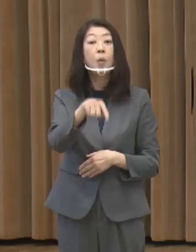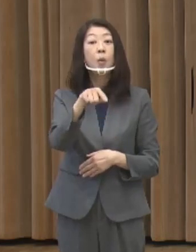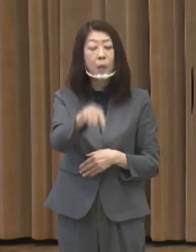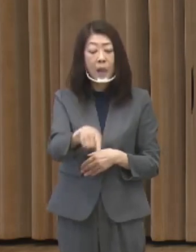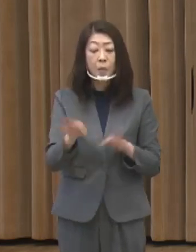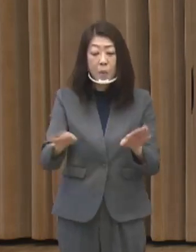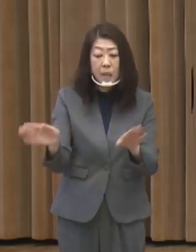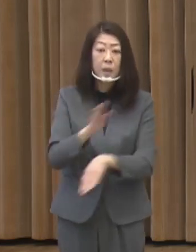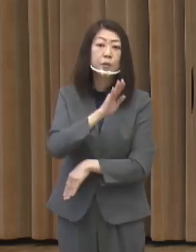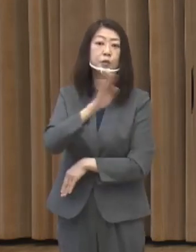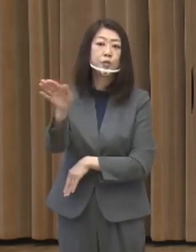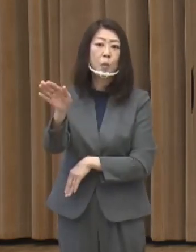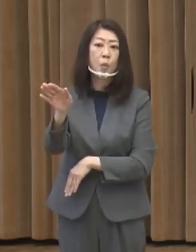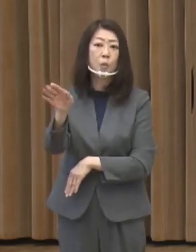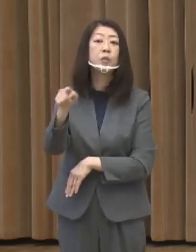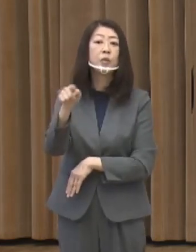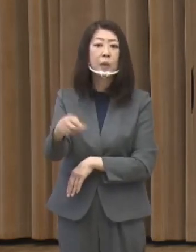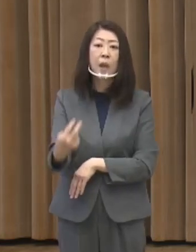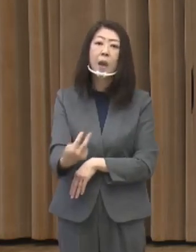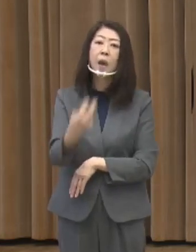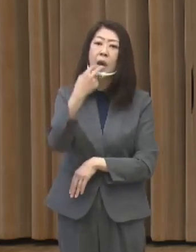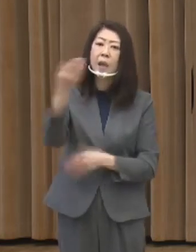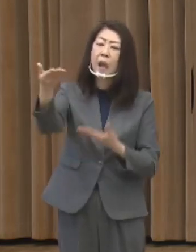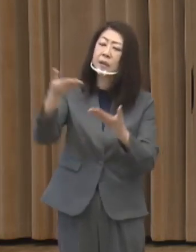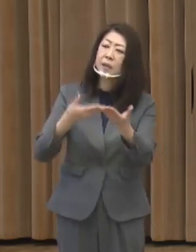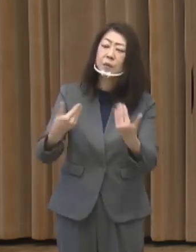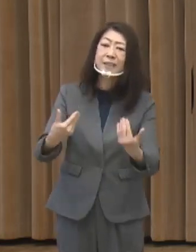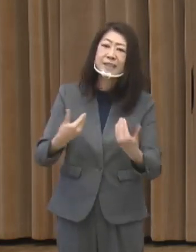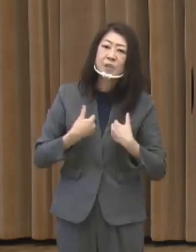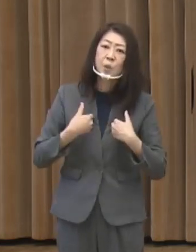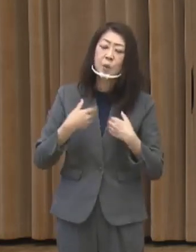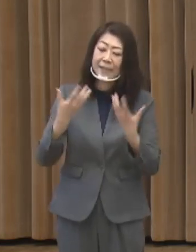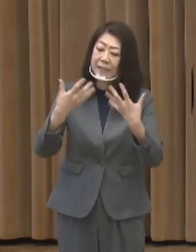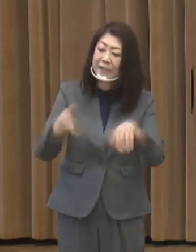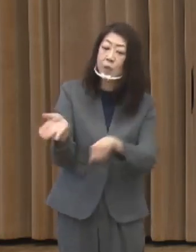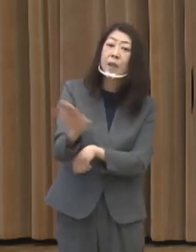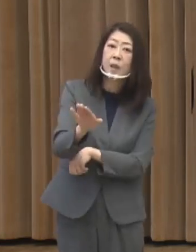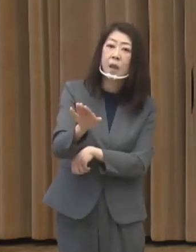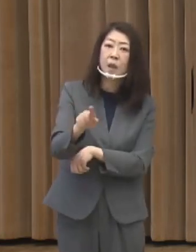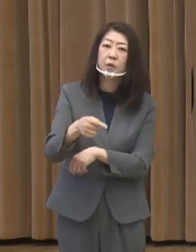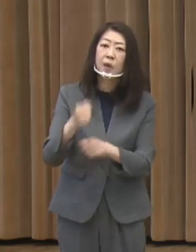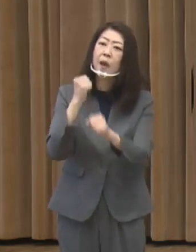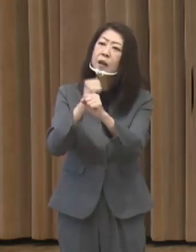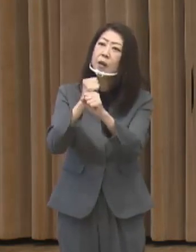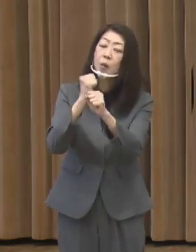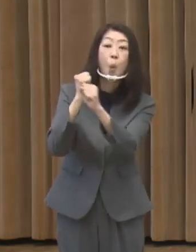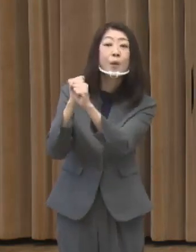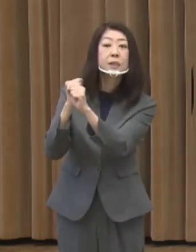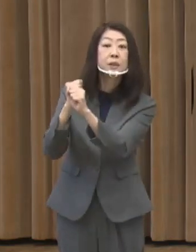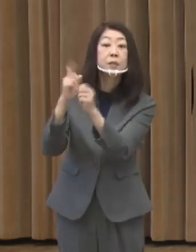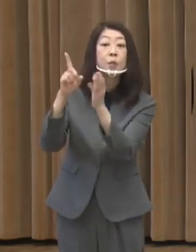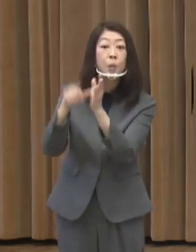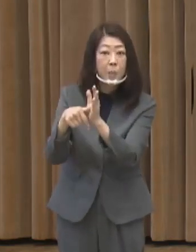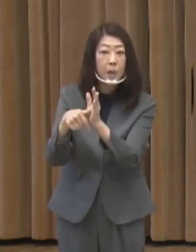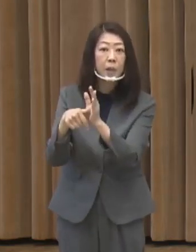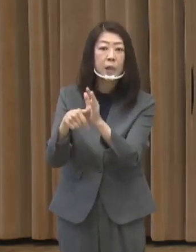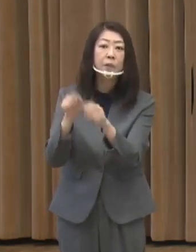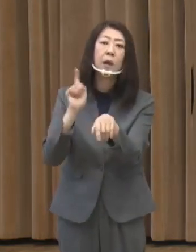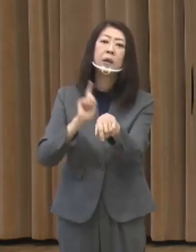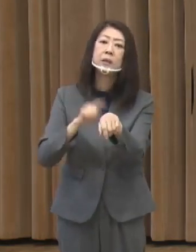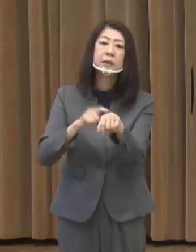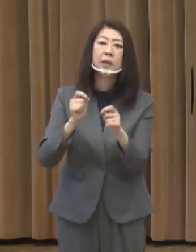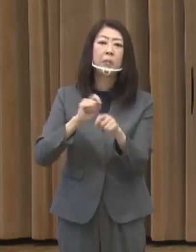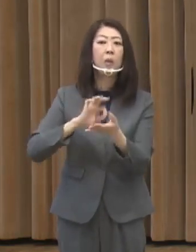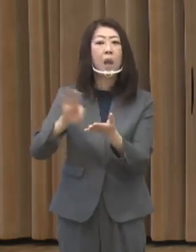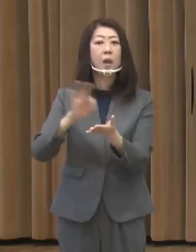るいは換気の設備が必要だったのでこうしたとか、こういったお店も当然、特に工事なんかする場合にはしばらくかかることがあろうかと